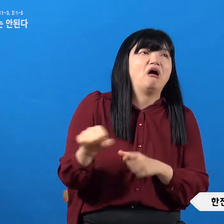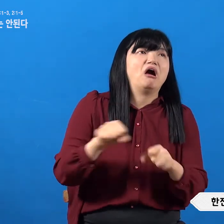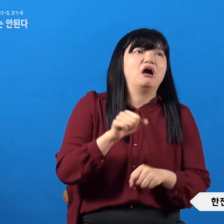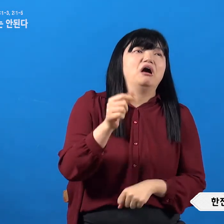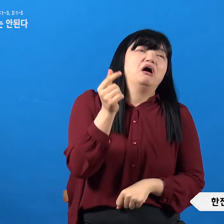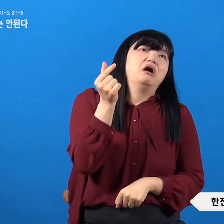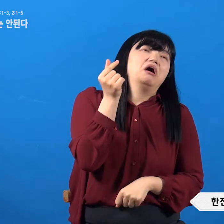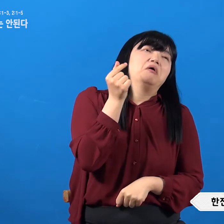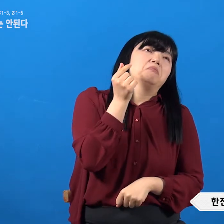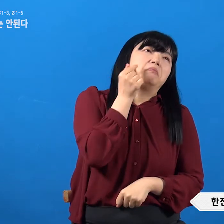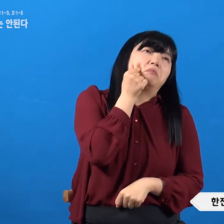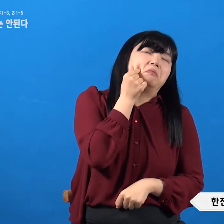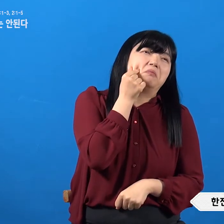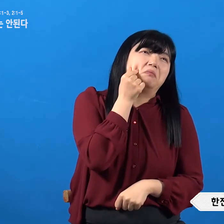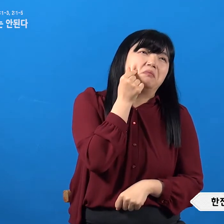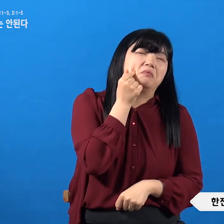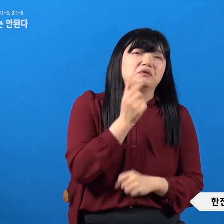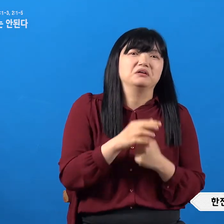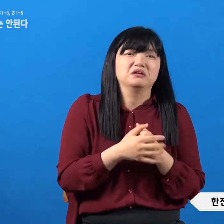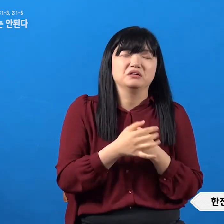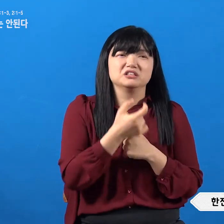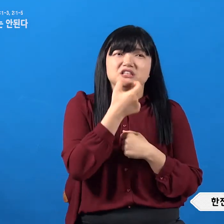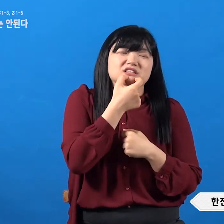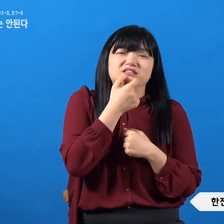싫어집니다. 욕구가 엄청나게 강해집니다.